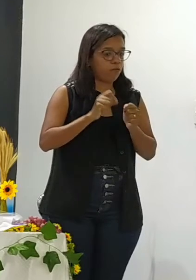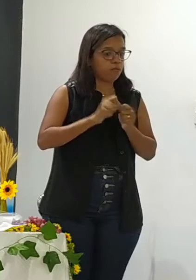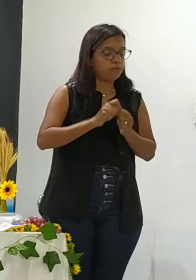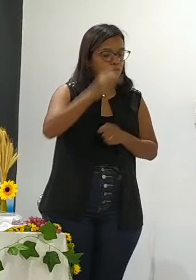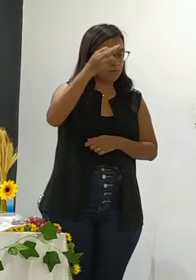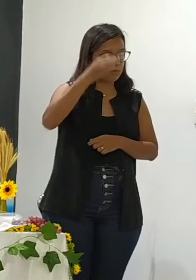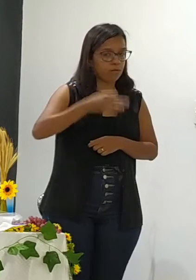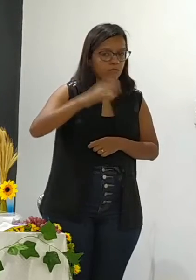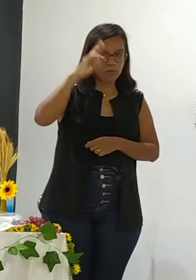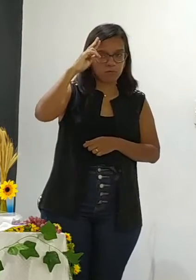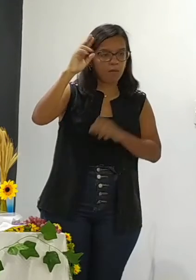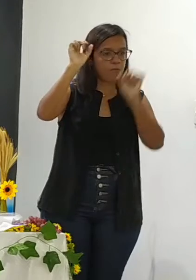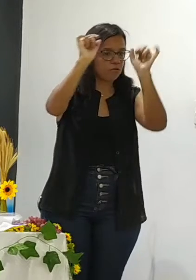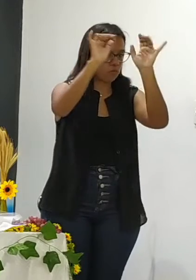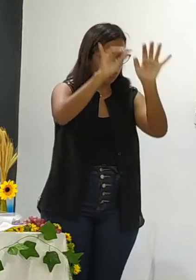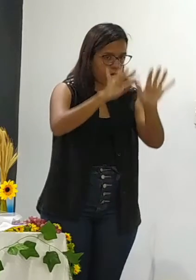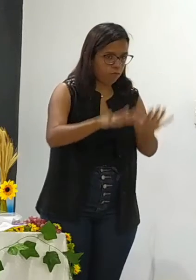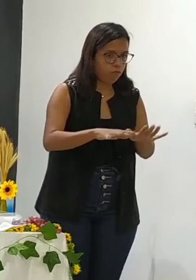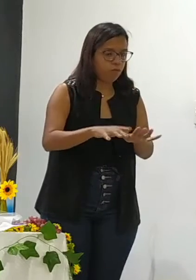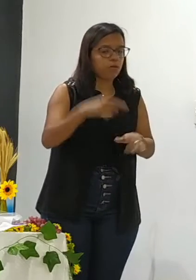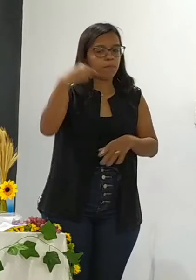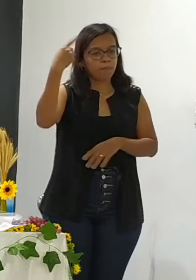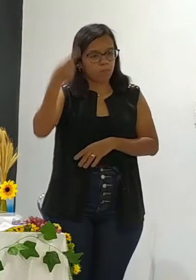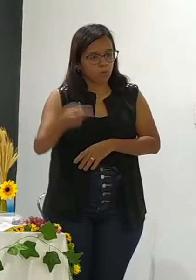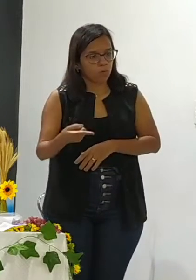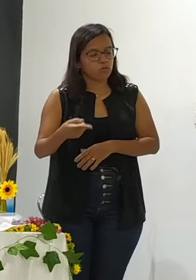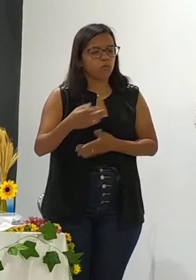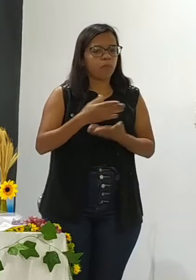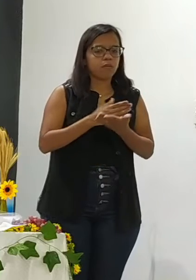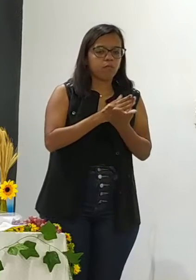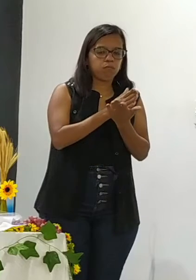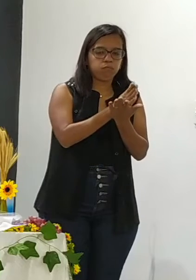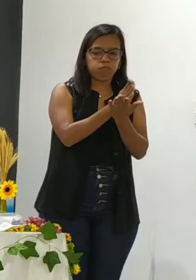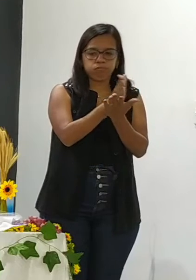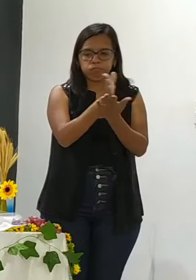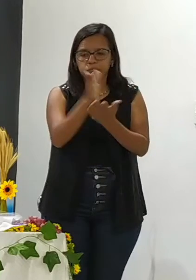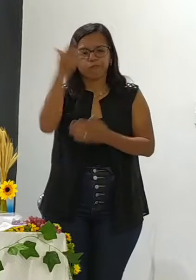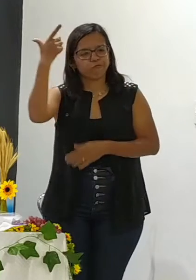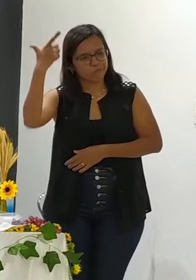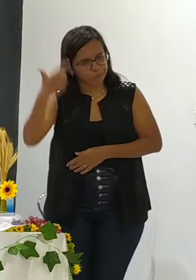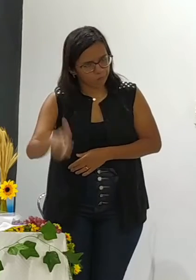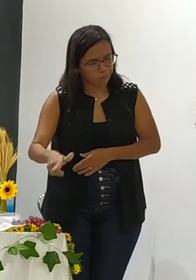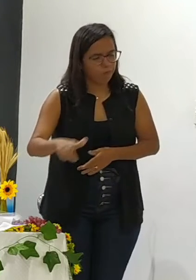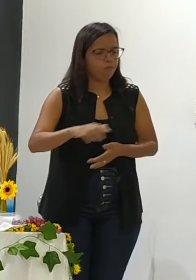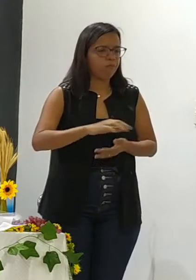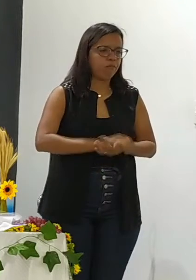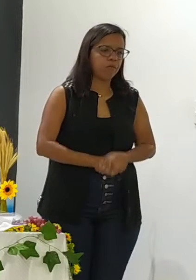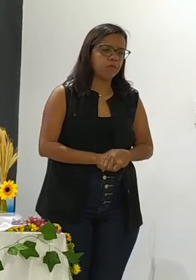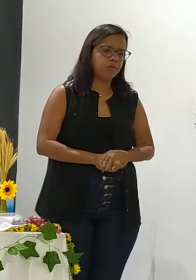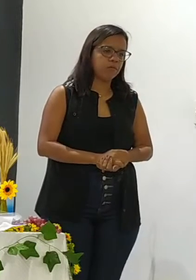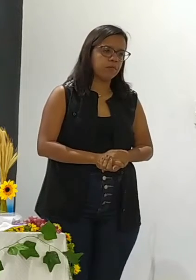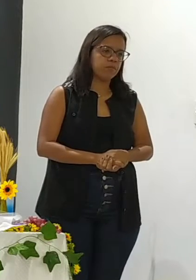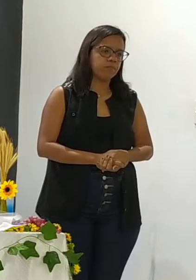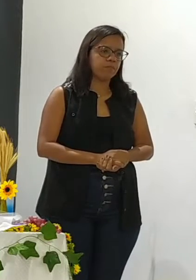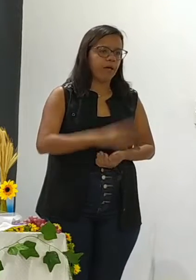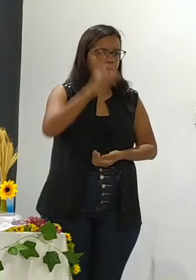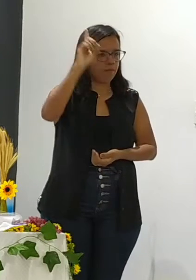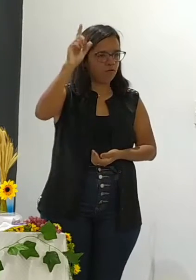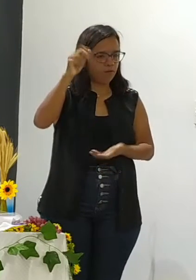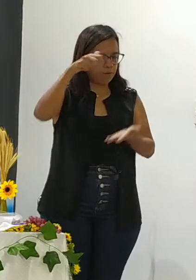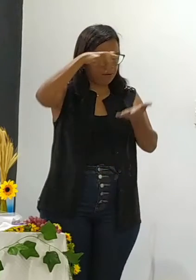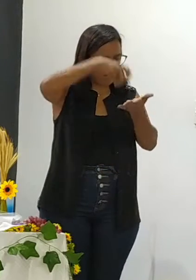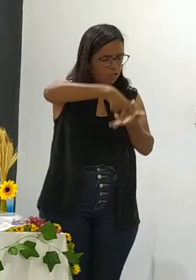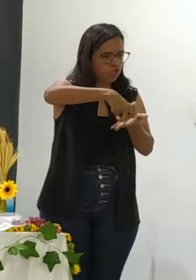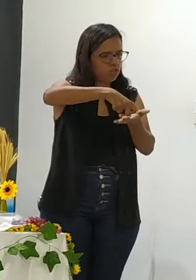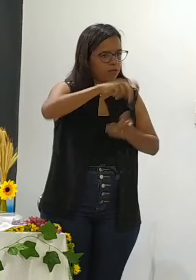diante do Senhor, Deus abençoava. Daqui a pouco eles começavam a desviar depois de novo. Aí Deus vinha e castigava, permitia que